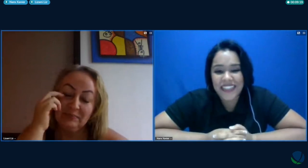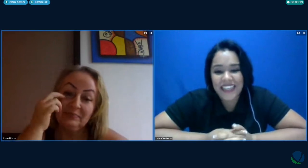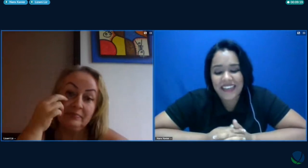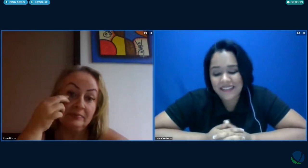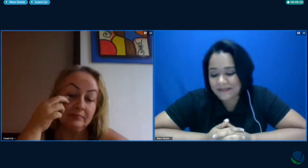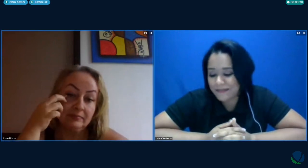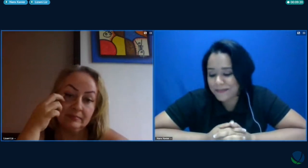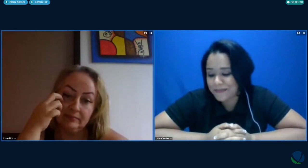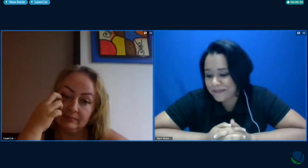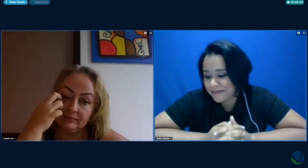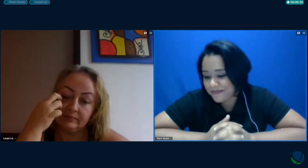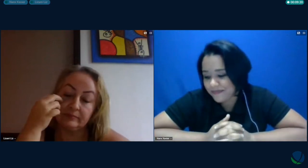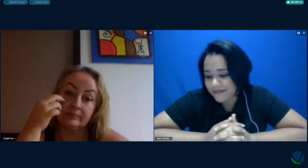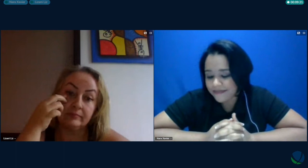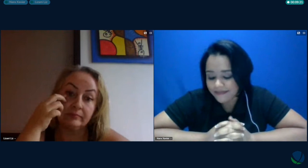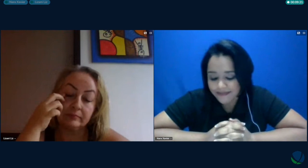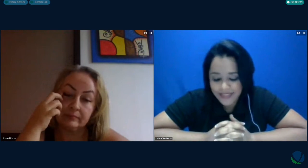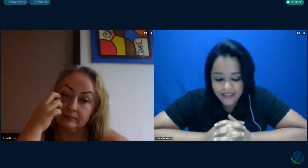Mas é.